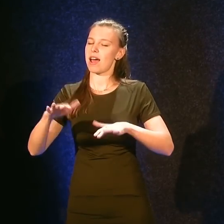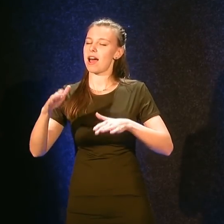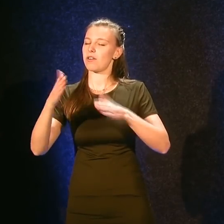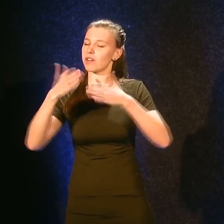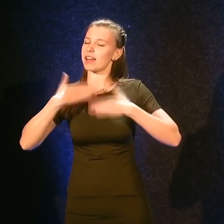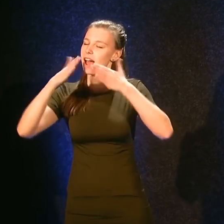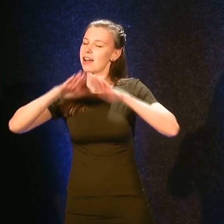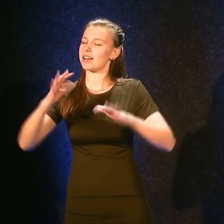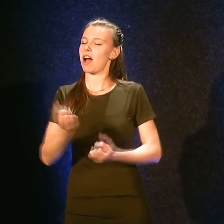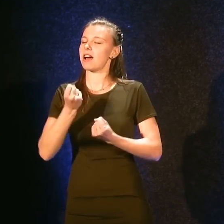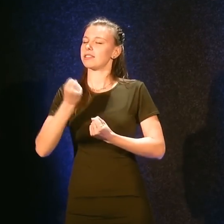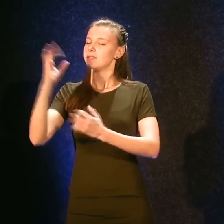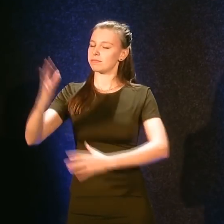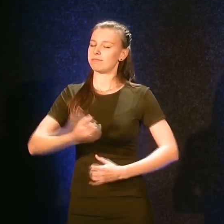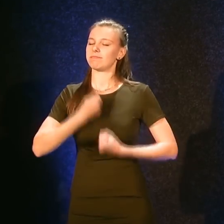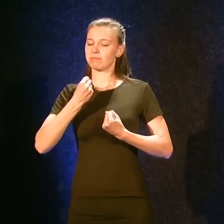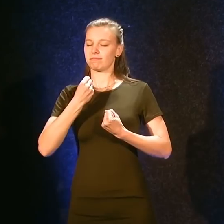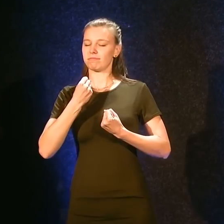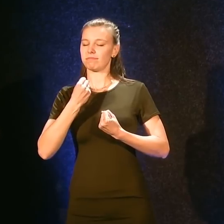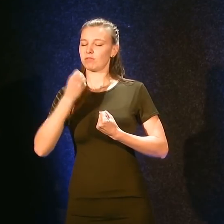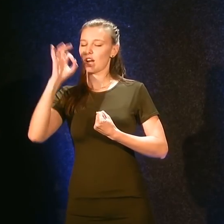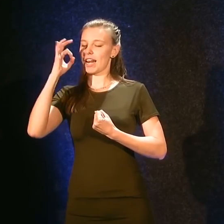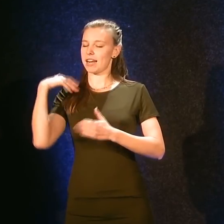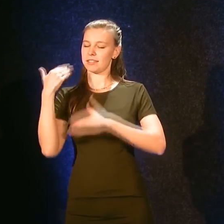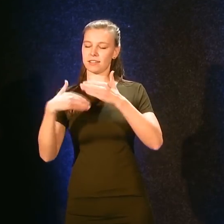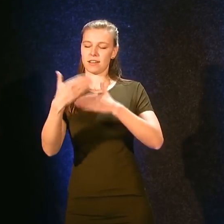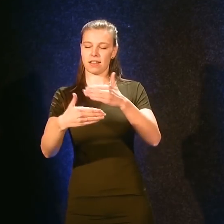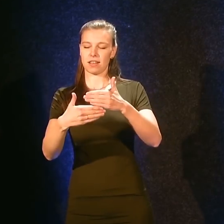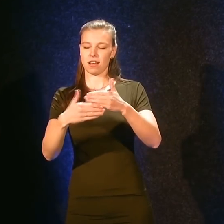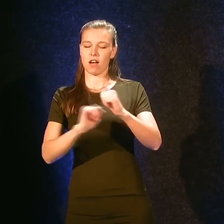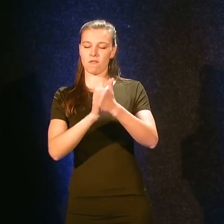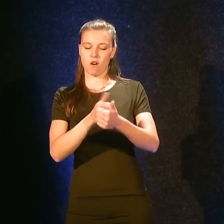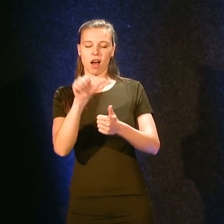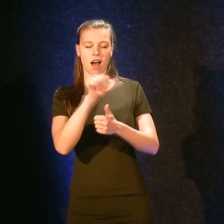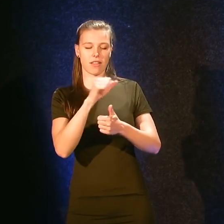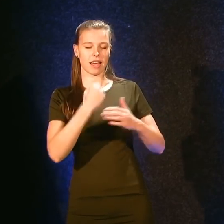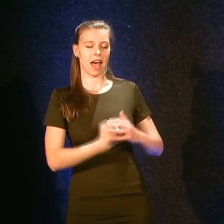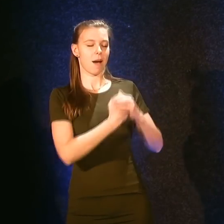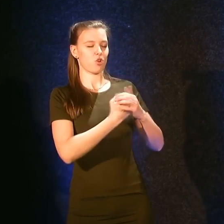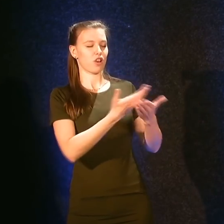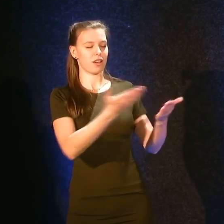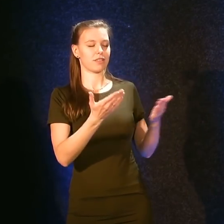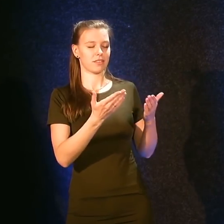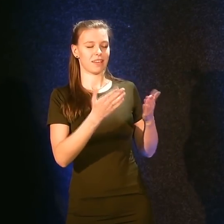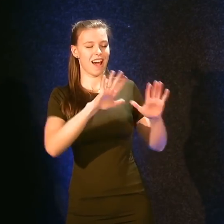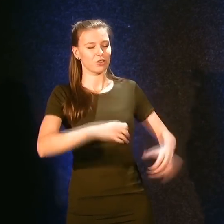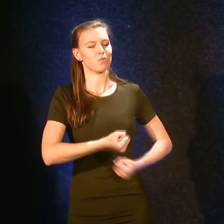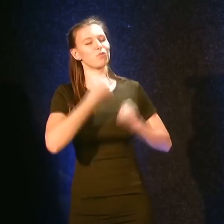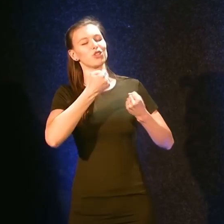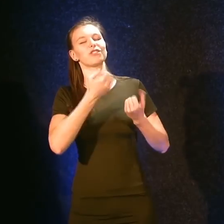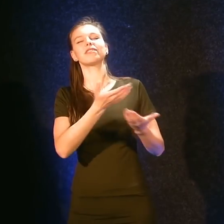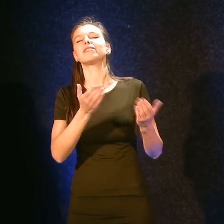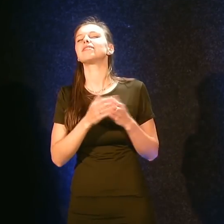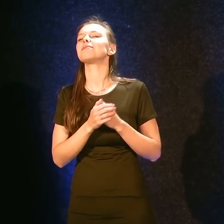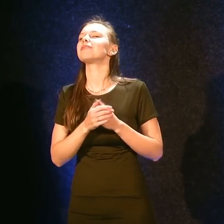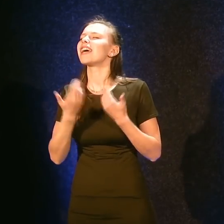leven anderen aan te mogen moedigen. Door hen toe te spreken. Houd moed. En tegelijk, Heer,